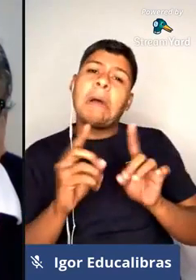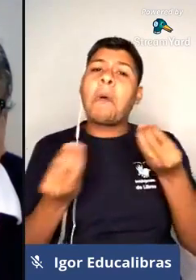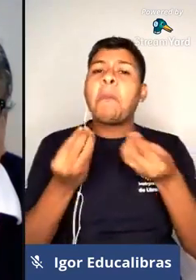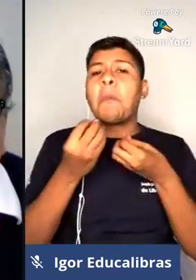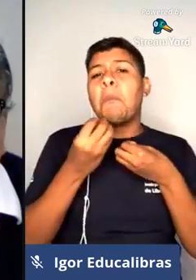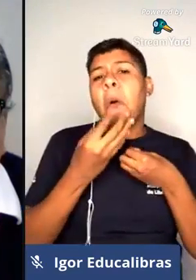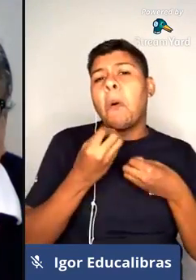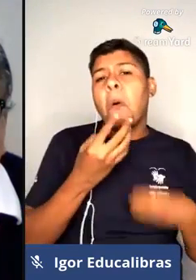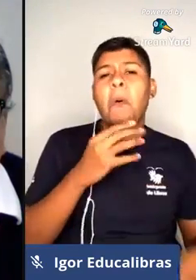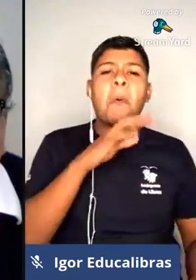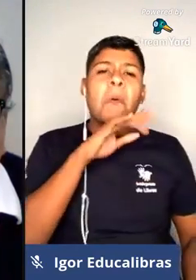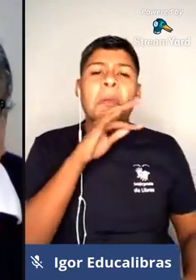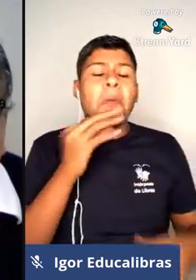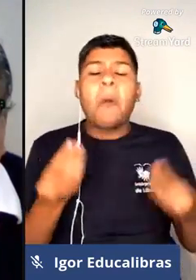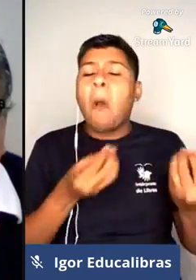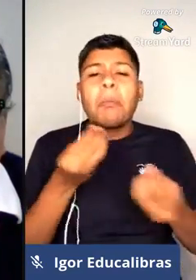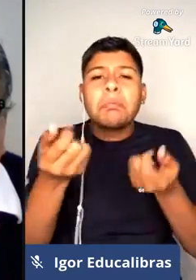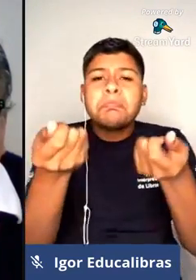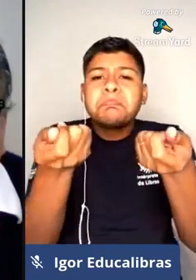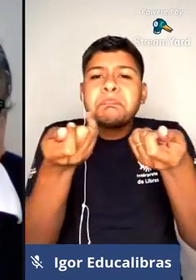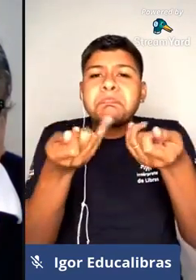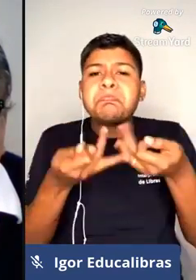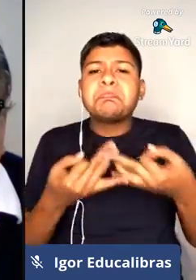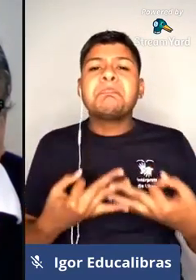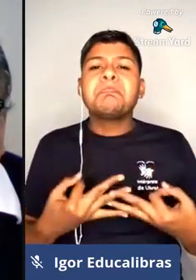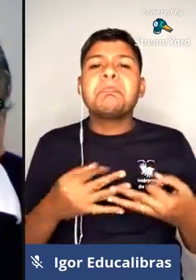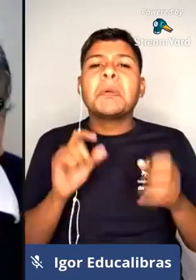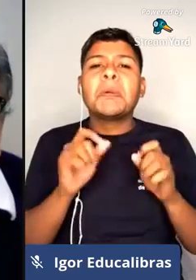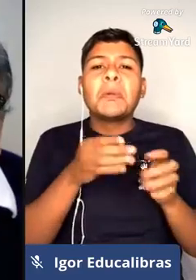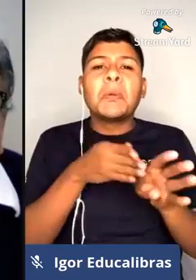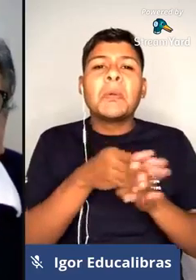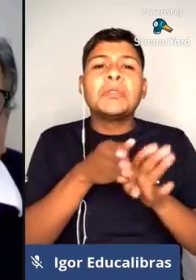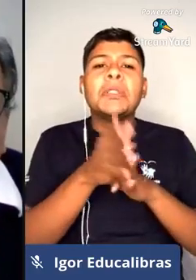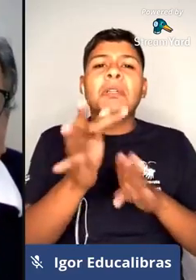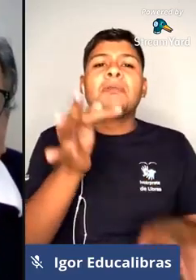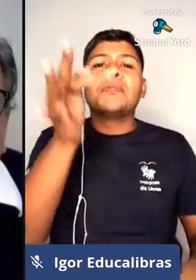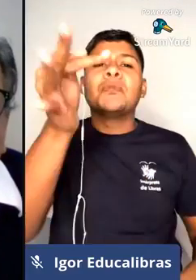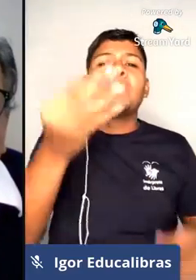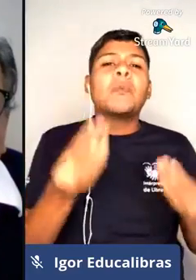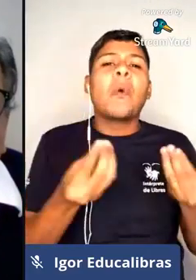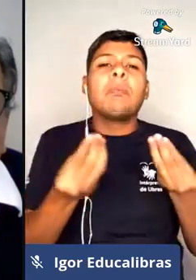bom? Como é que você vê o Conselho no futuro próximo?